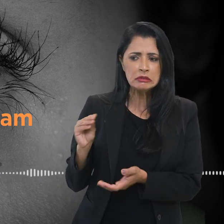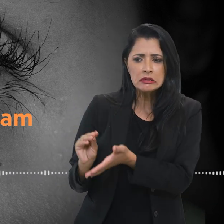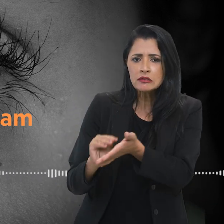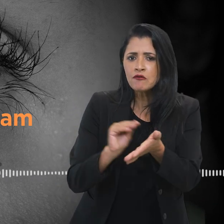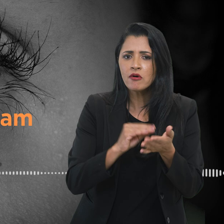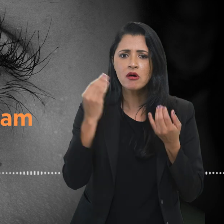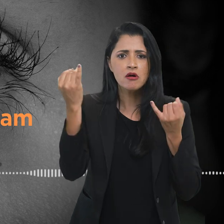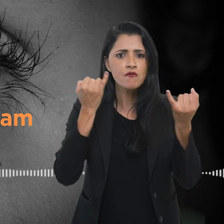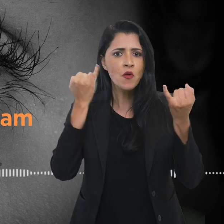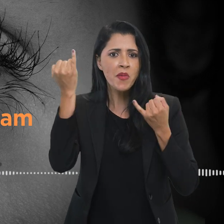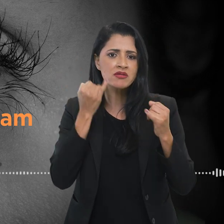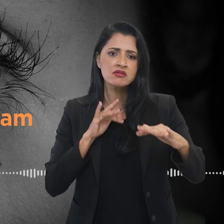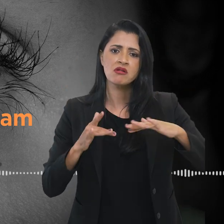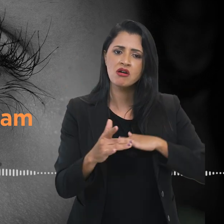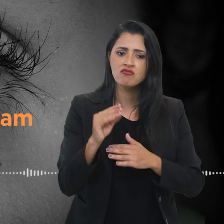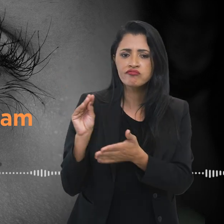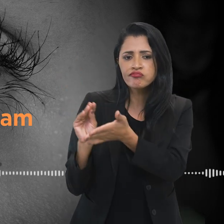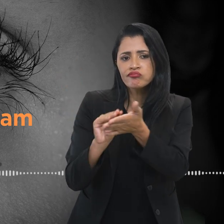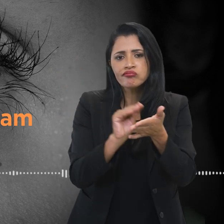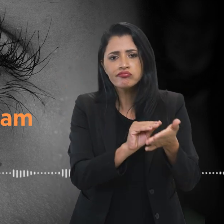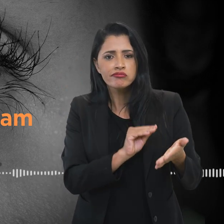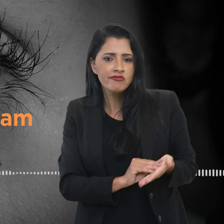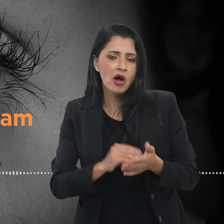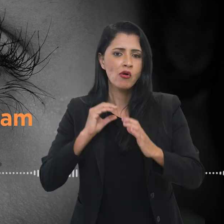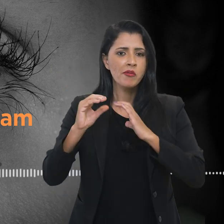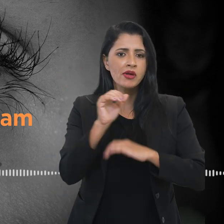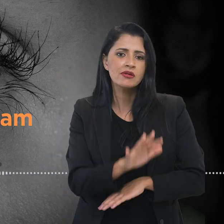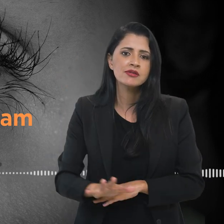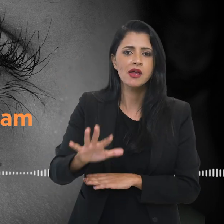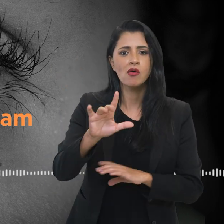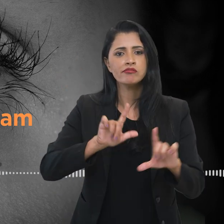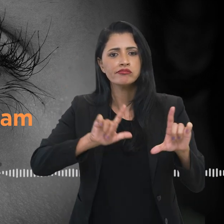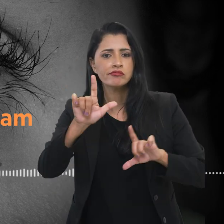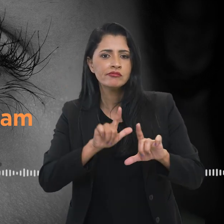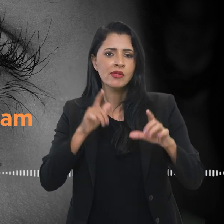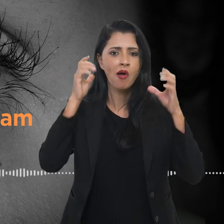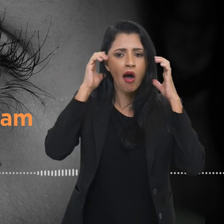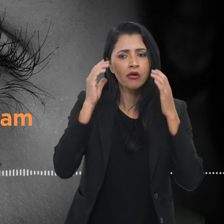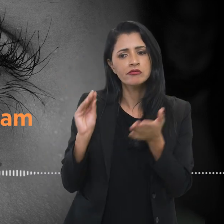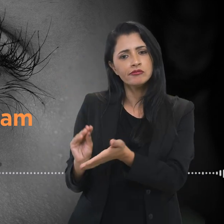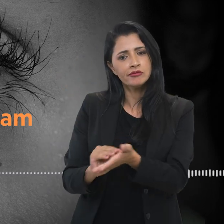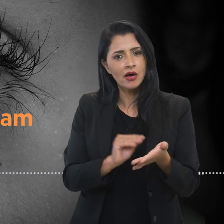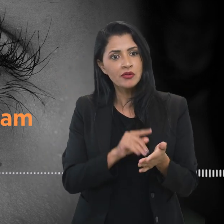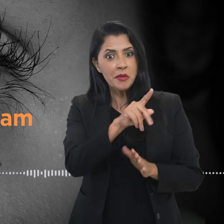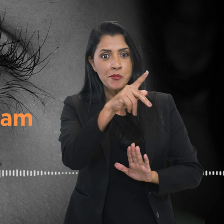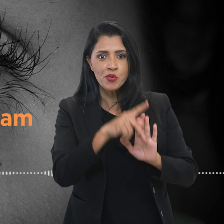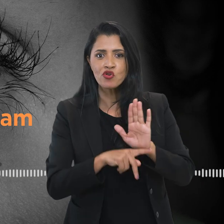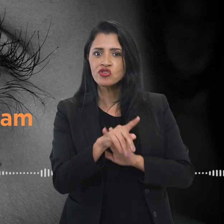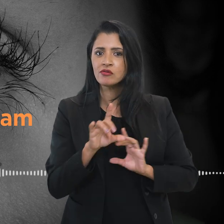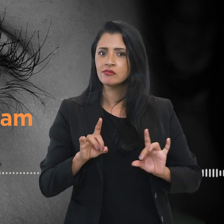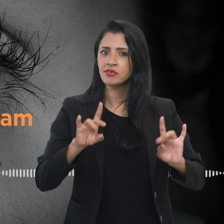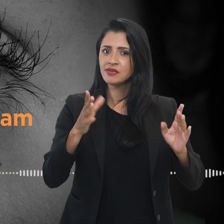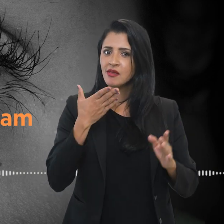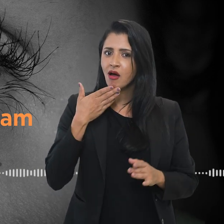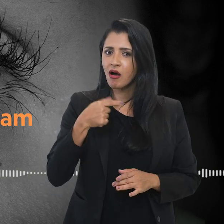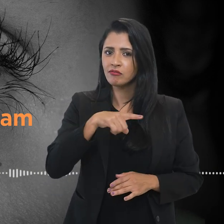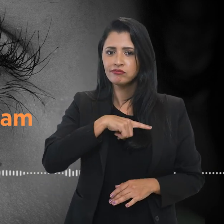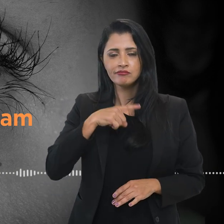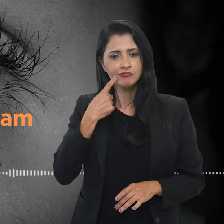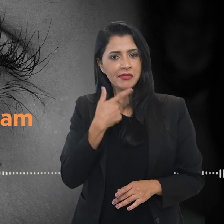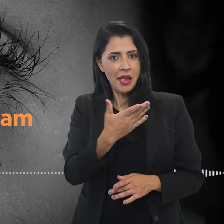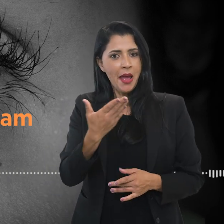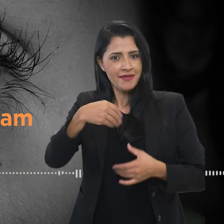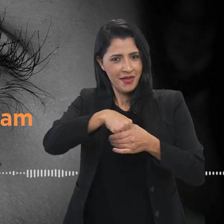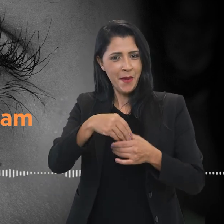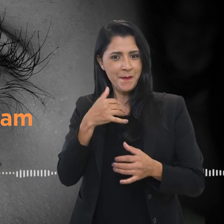as doenças raras nas redes sociais, na comunicação em geral, na TV, no rádio. Esse projeto foi muito especial para mim, por fazer parte da